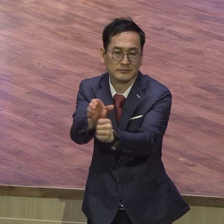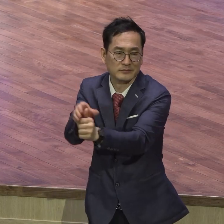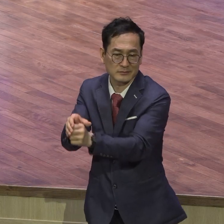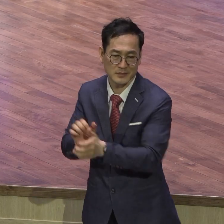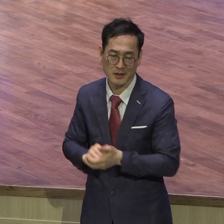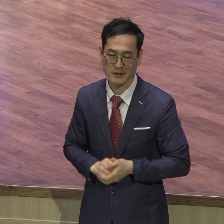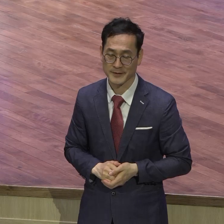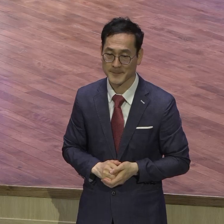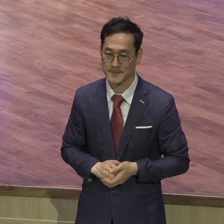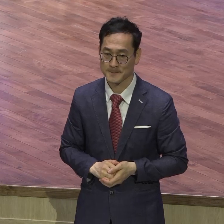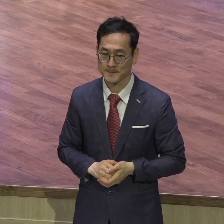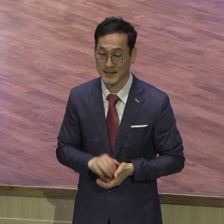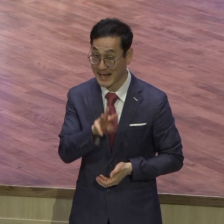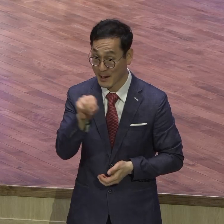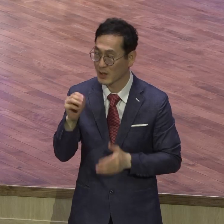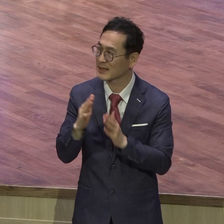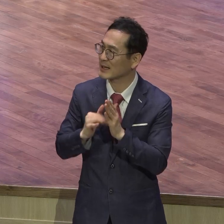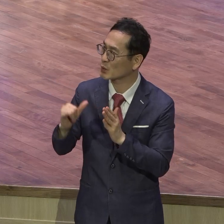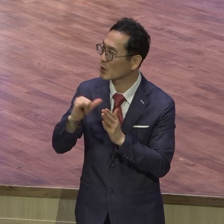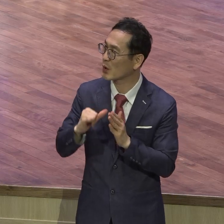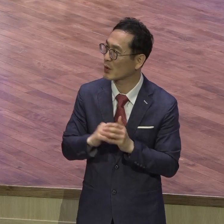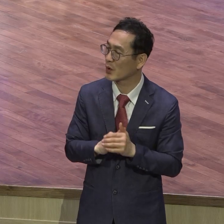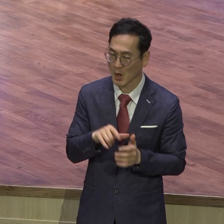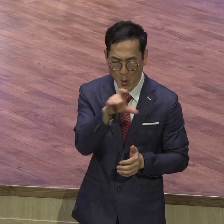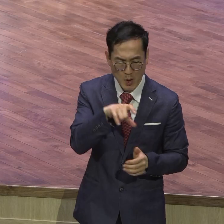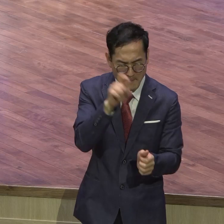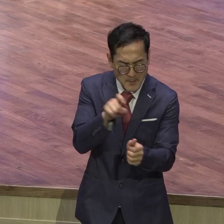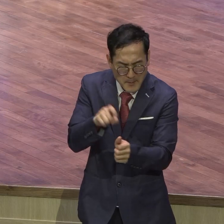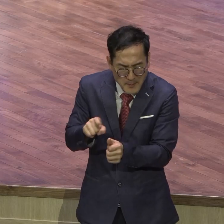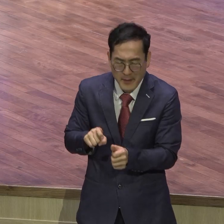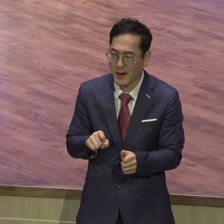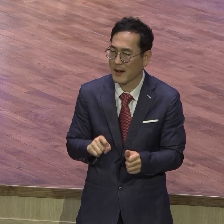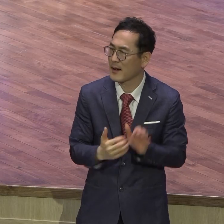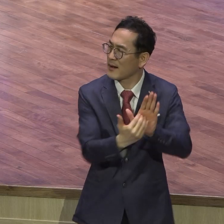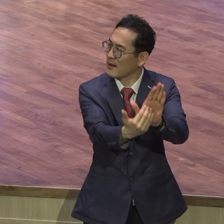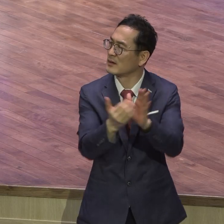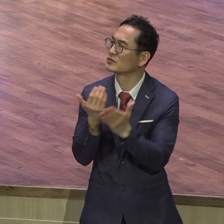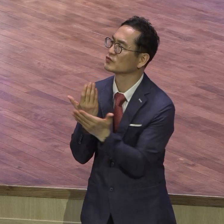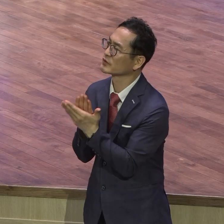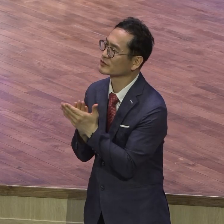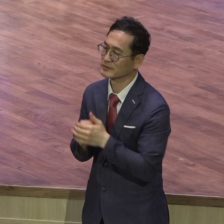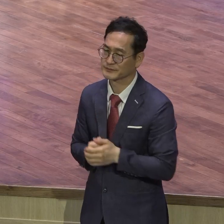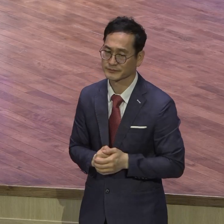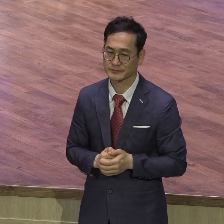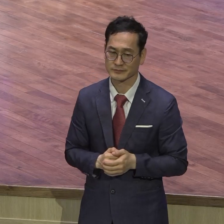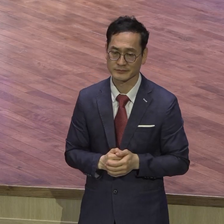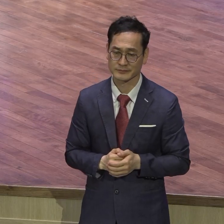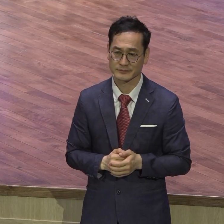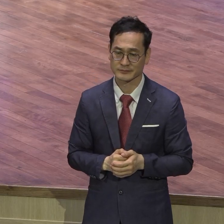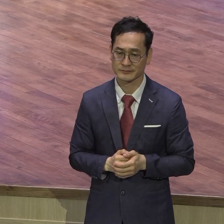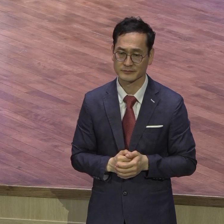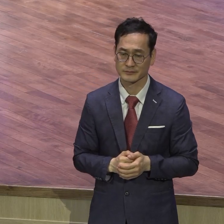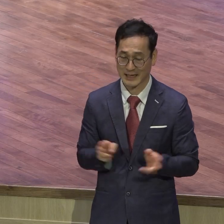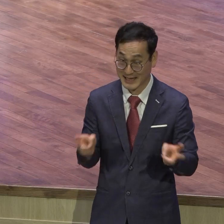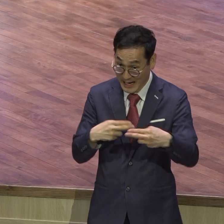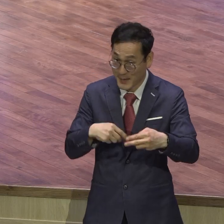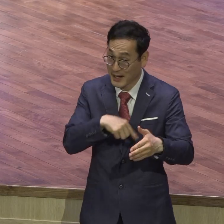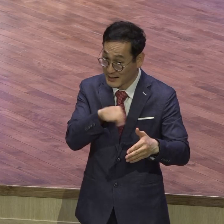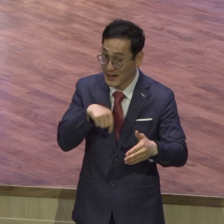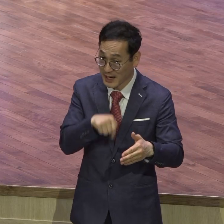우리 영계 가족들 코로나19에서 지켜주시옵소서 이 다락방 가족들 지켜주시옵소서 2, 3, 7 나라를